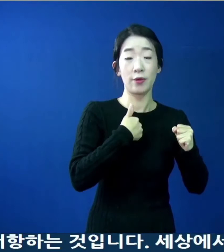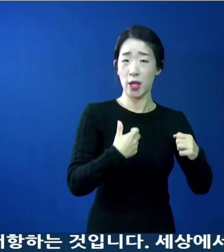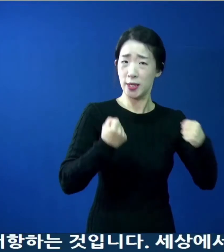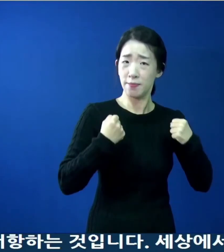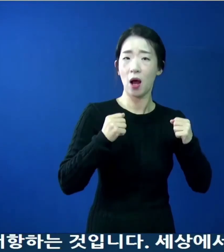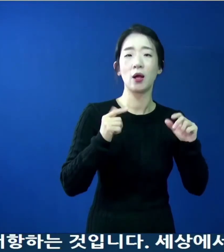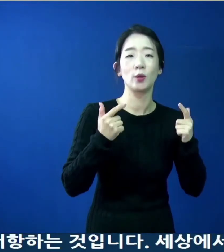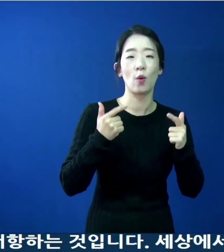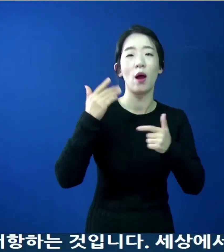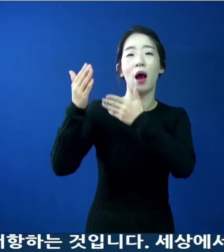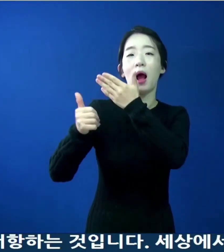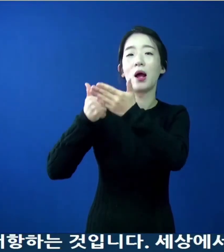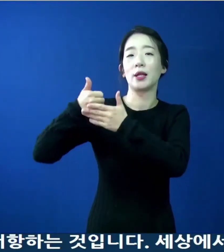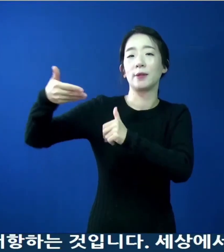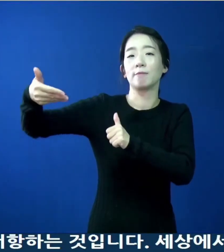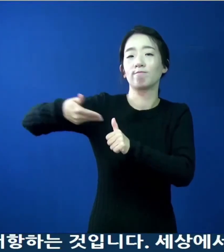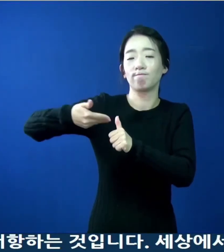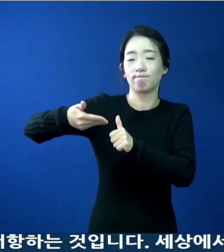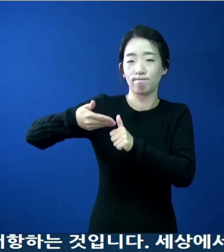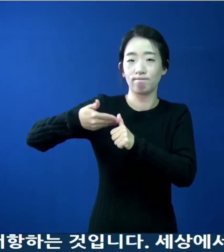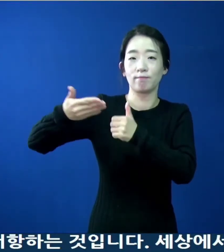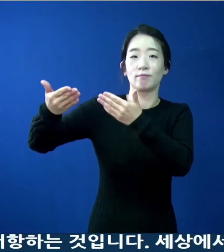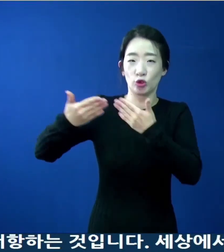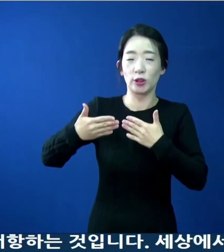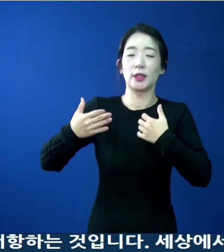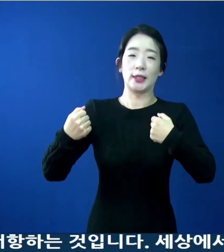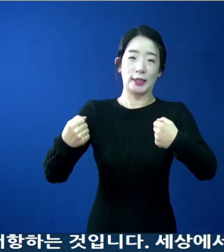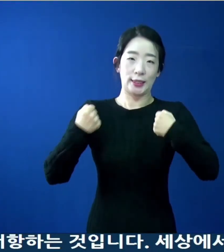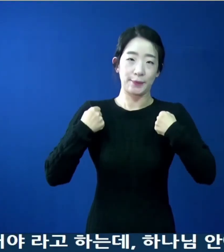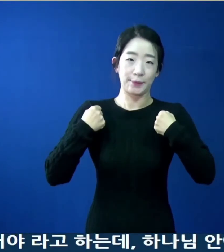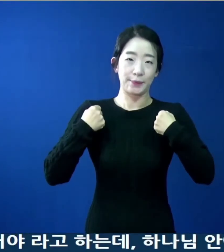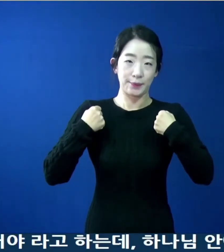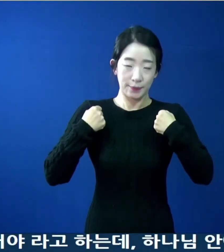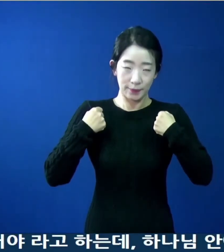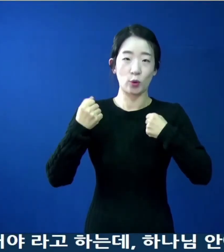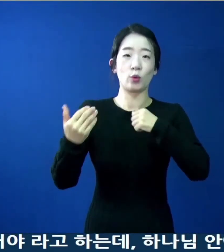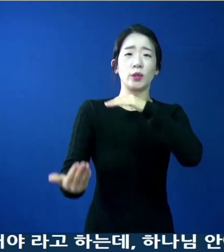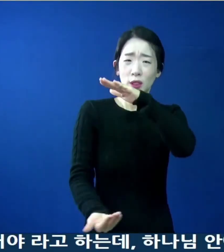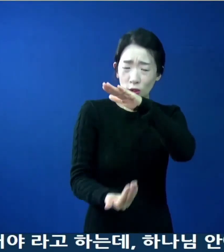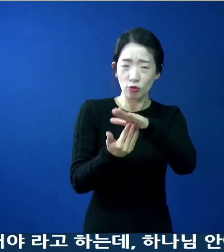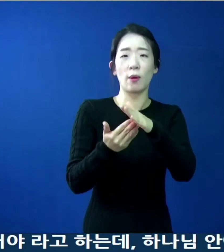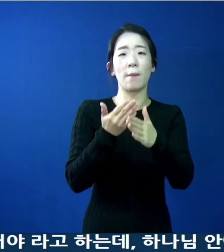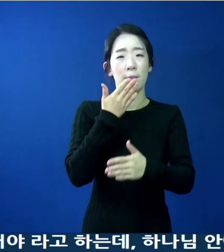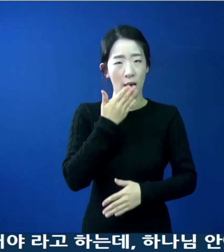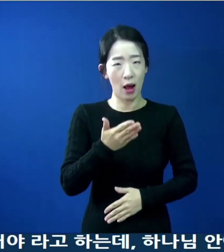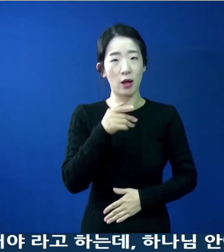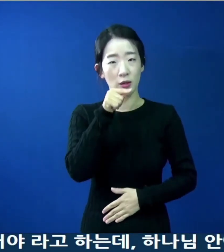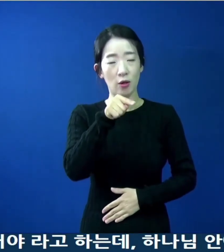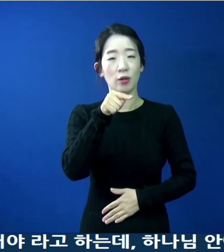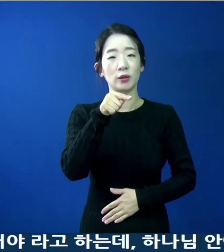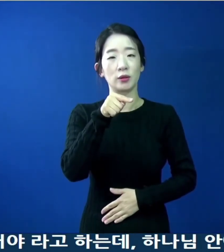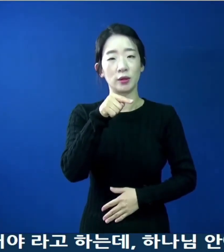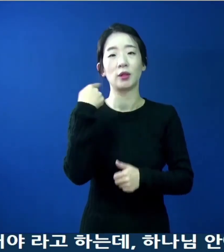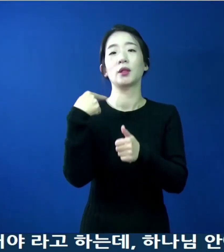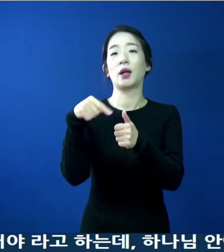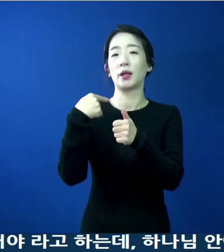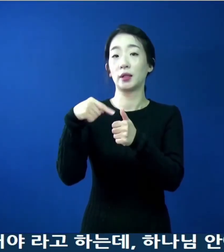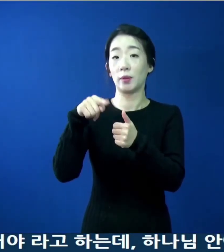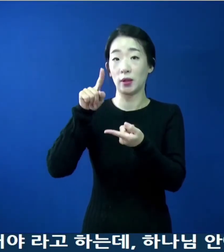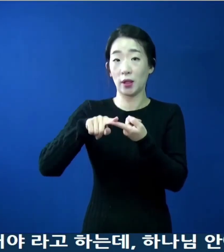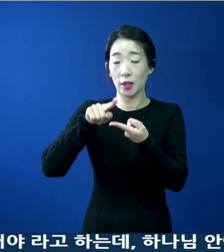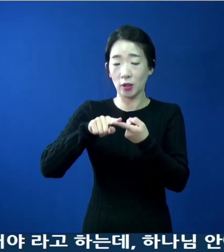아니라 하나님의 손길에 의하여 이루어진다는 사실을 알려주는 교훈이라 그렇게